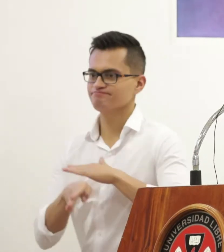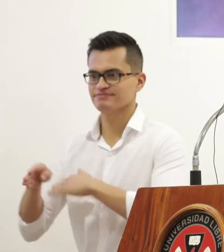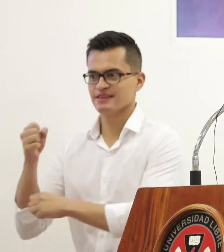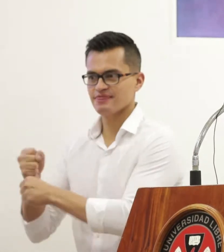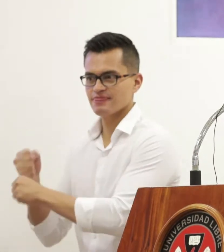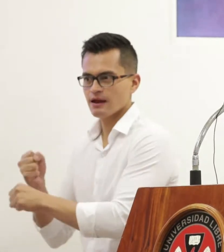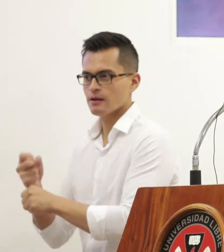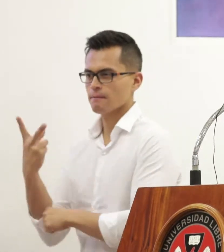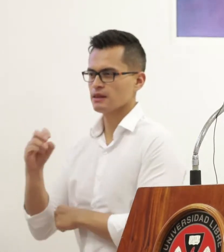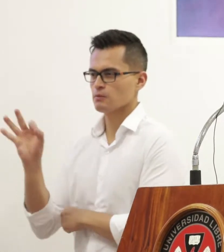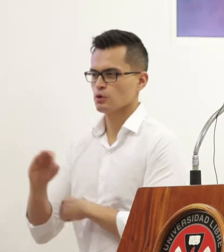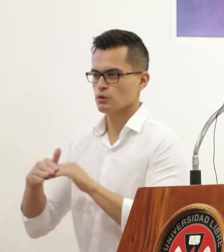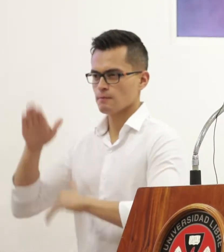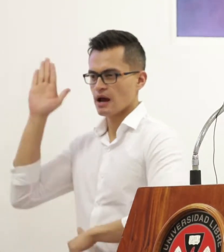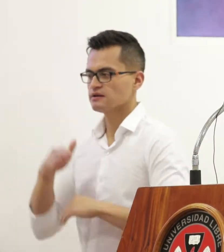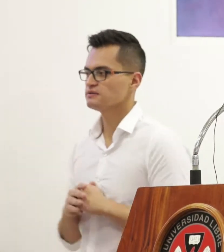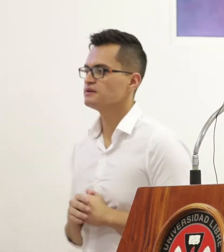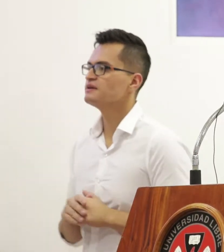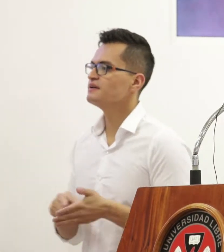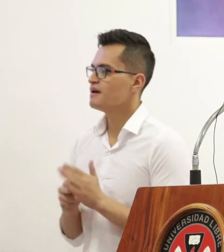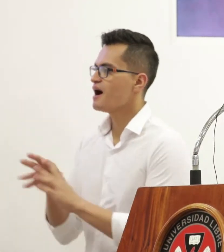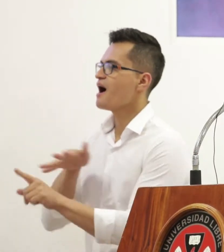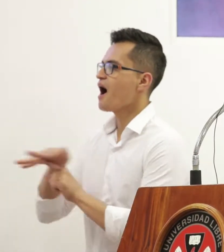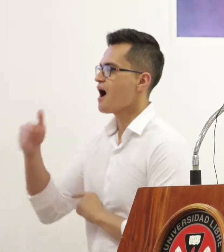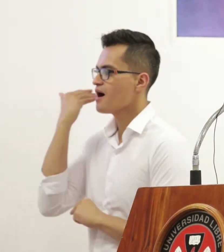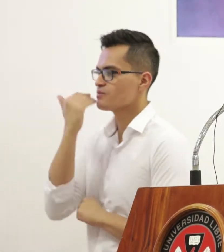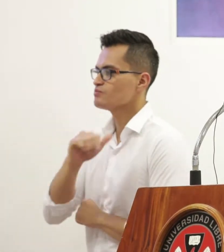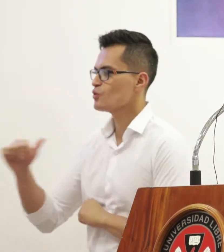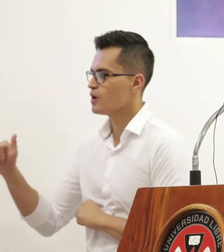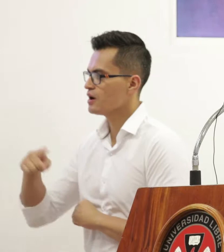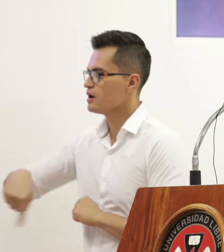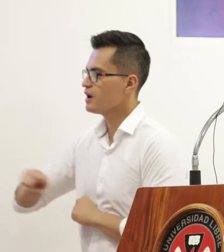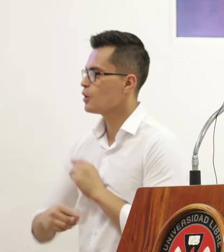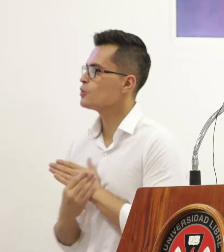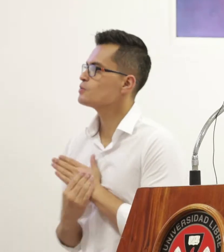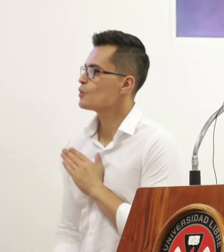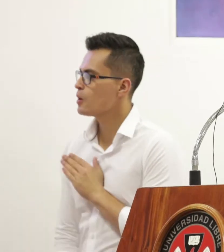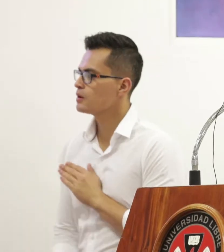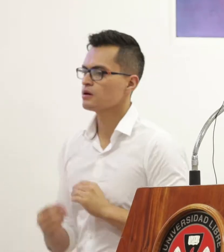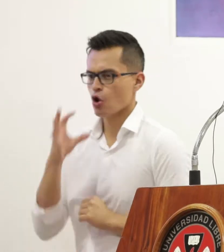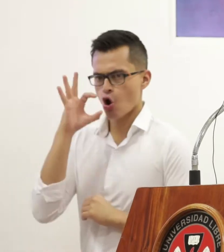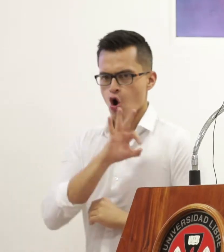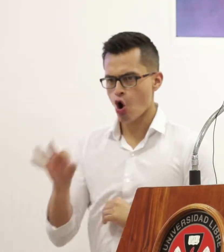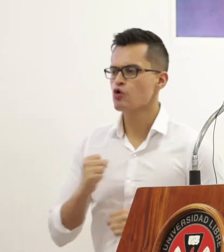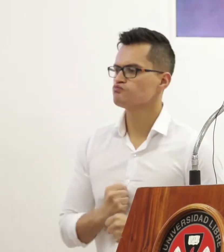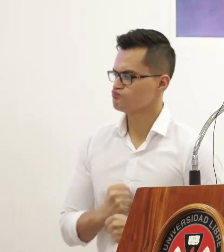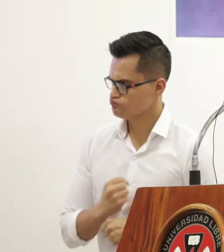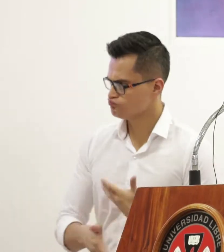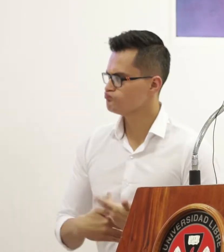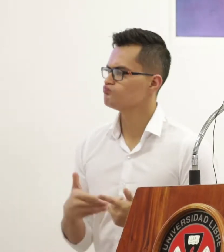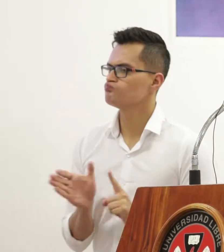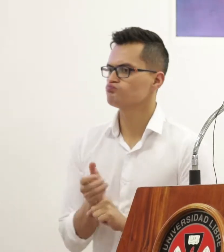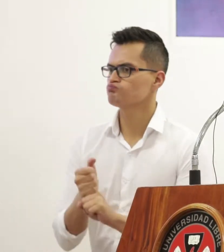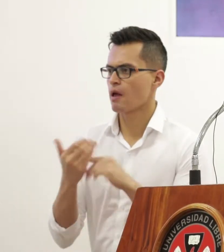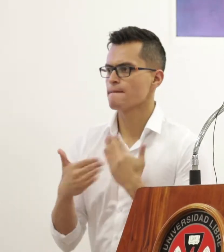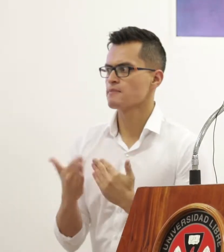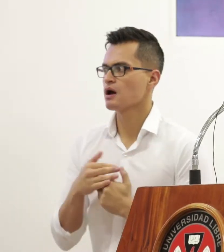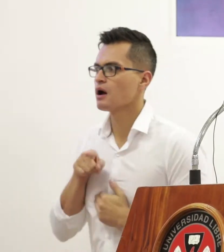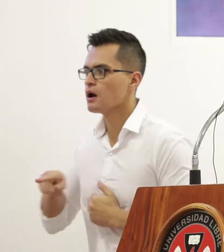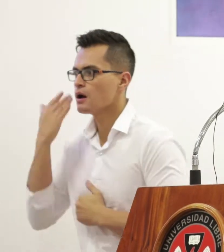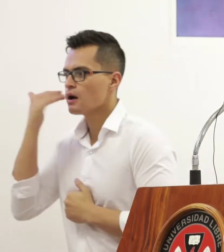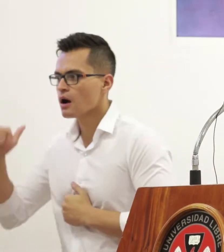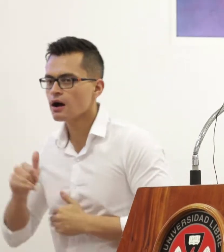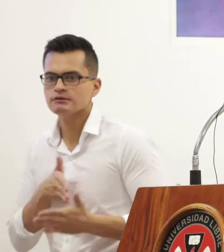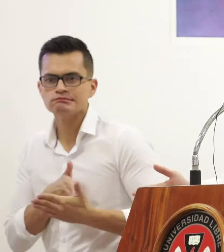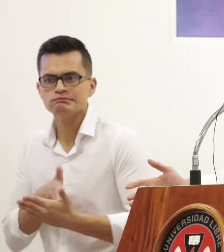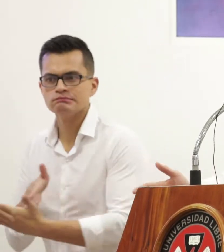los hombres, como la pobreza afecta mucho más a la mujer que a los hombres en más de un 25%, y como hay cargos